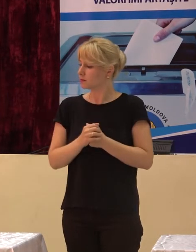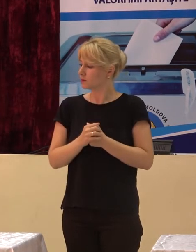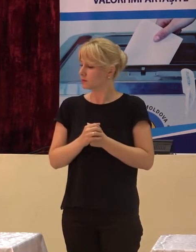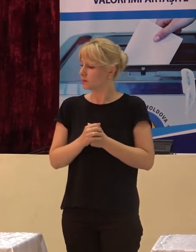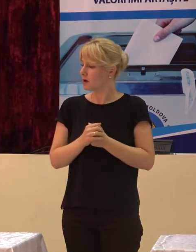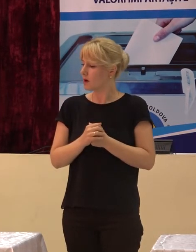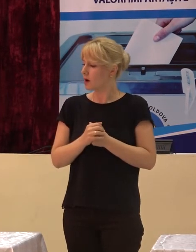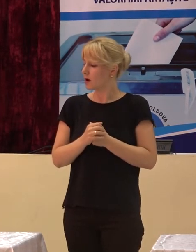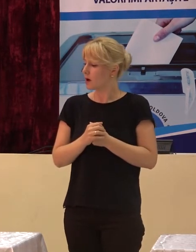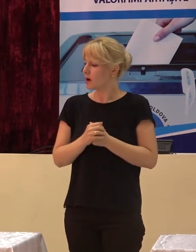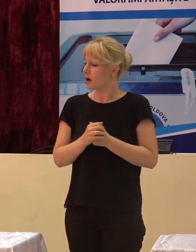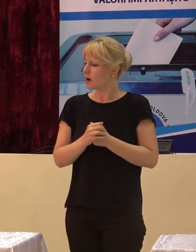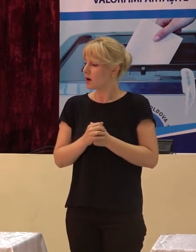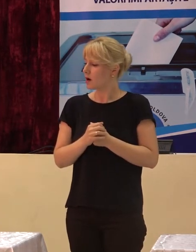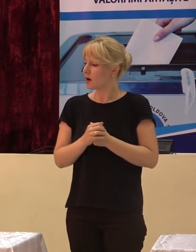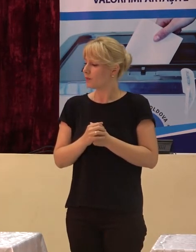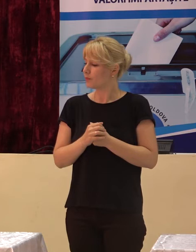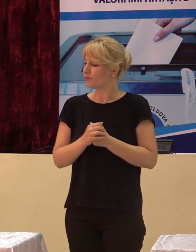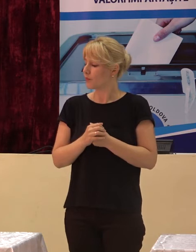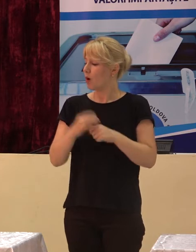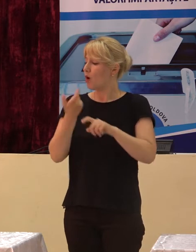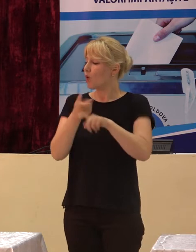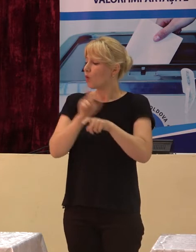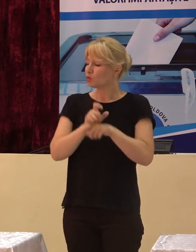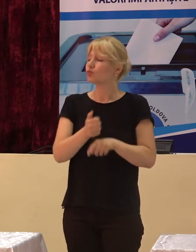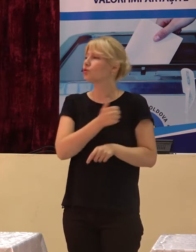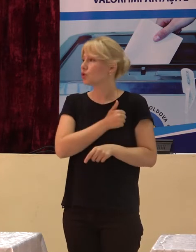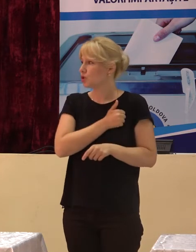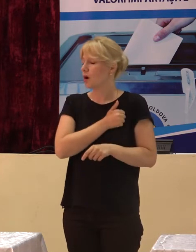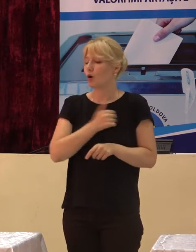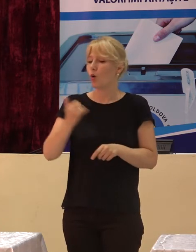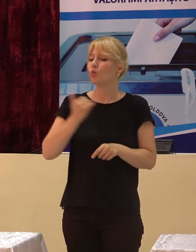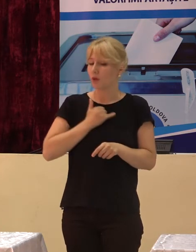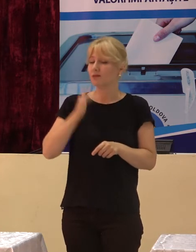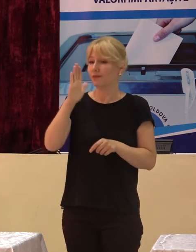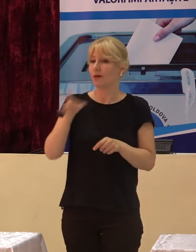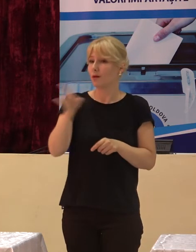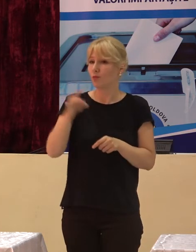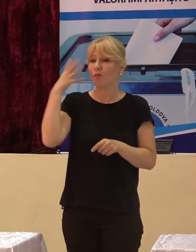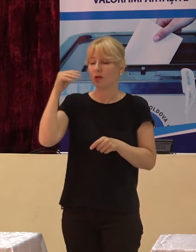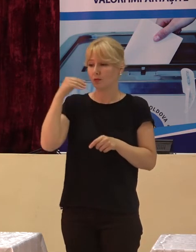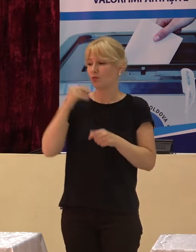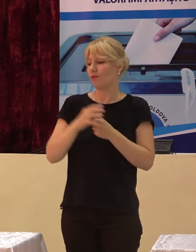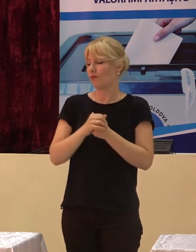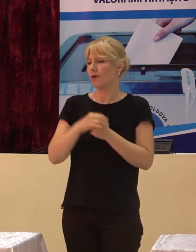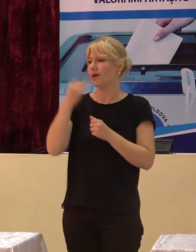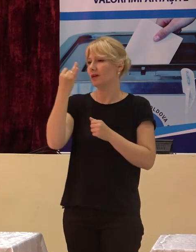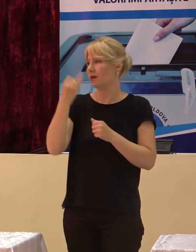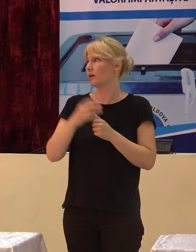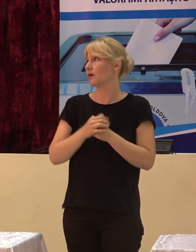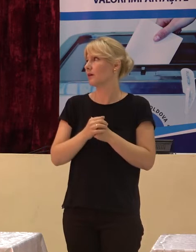pentru întrebare. Din păcate, la noi, în Republica Moldova, inclusiv și